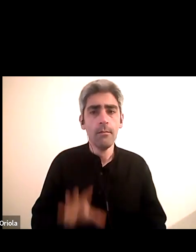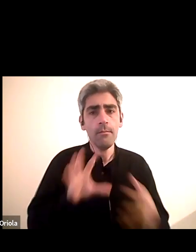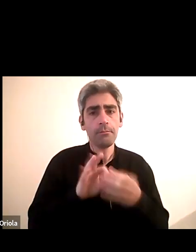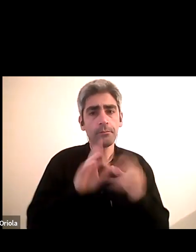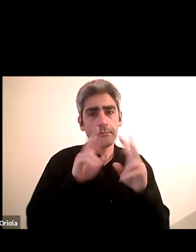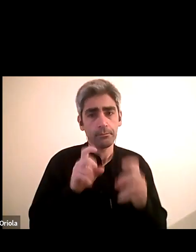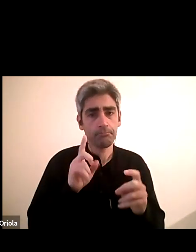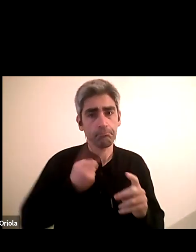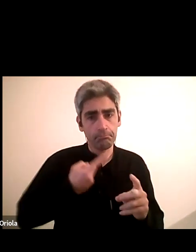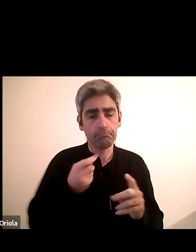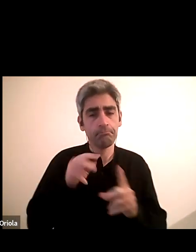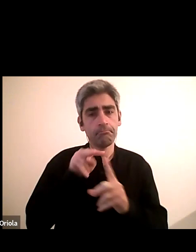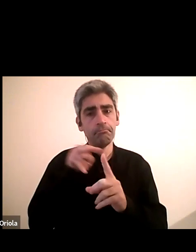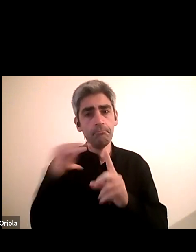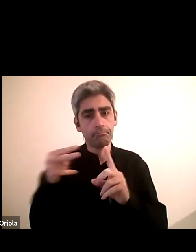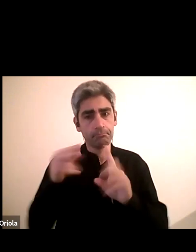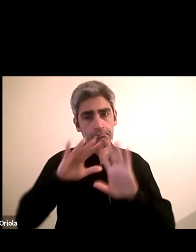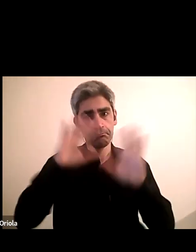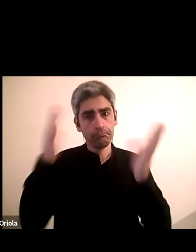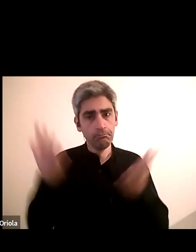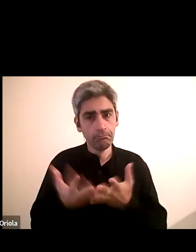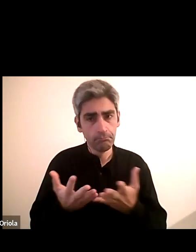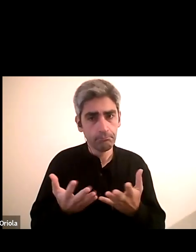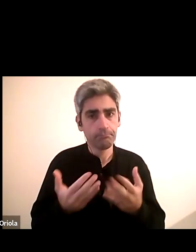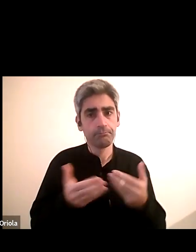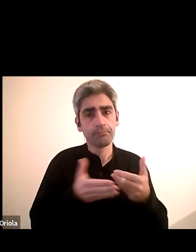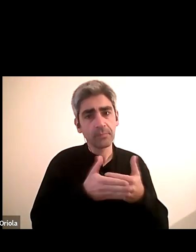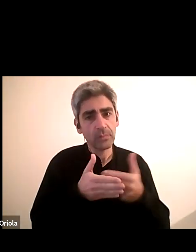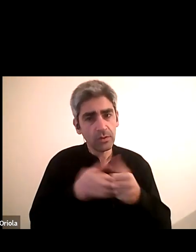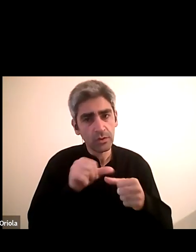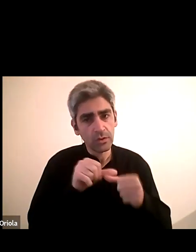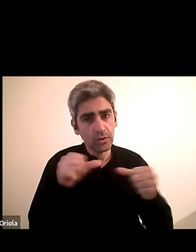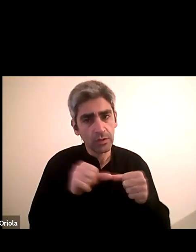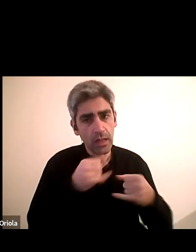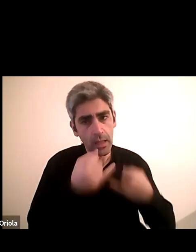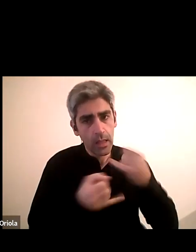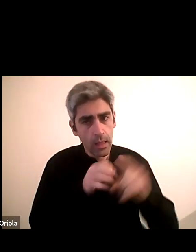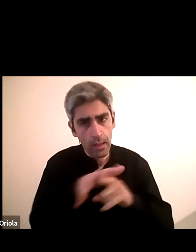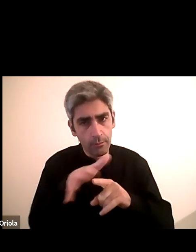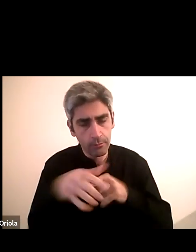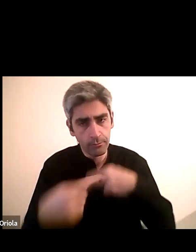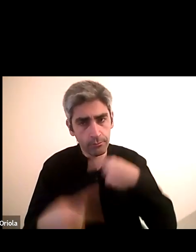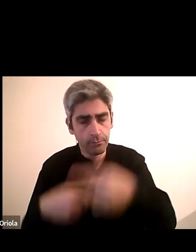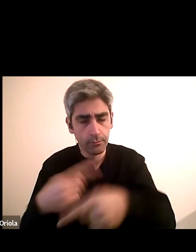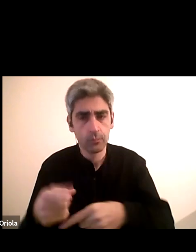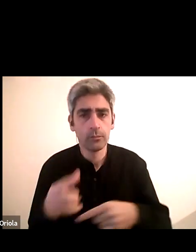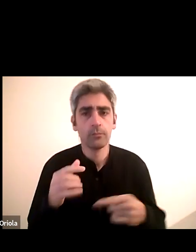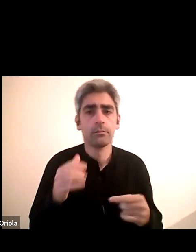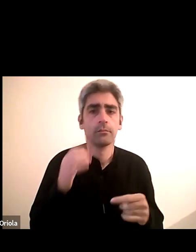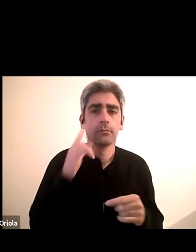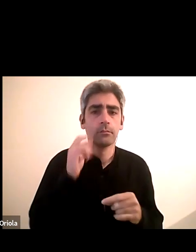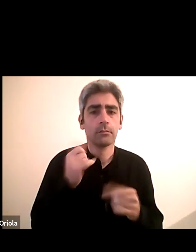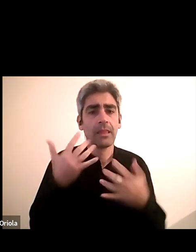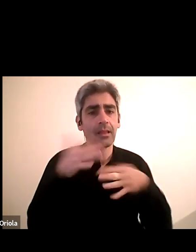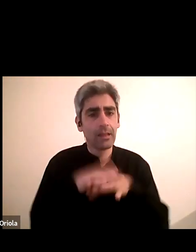uma abordagem global, uma abordagem sistémica, uma abordagem, tanto quanto possível,